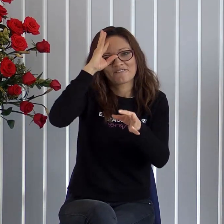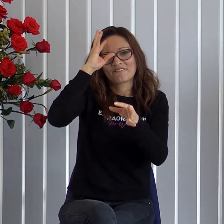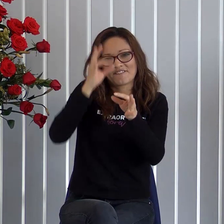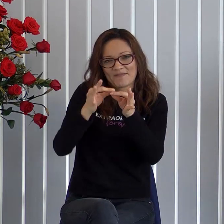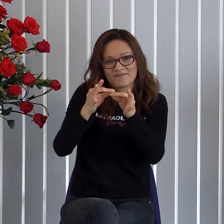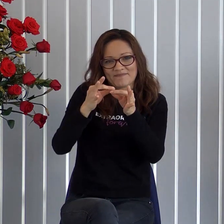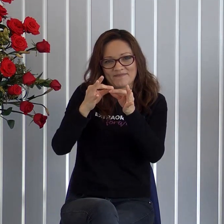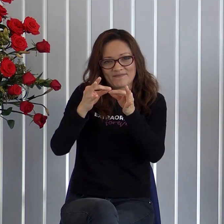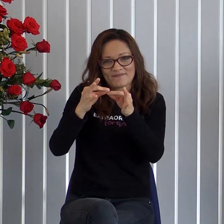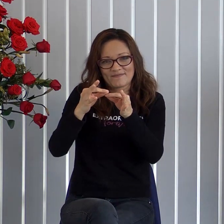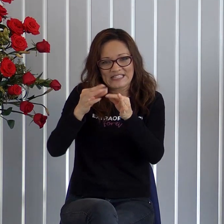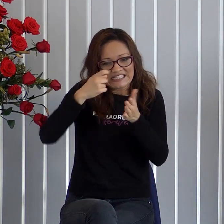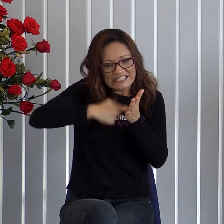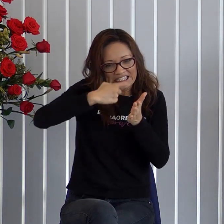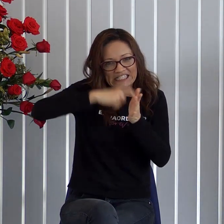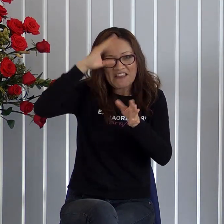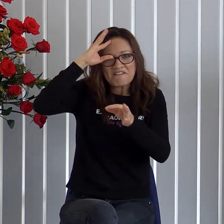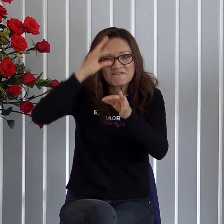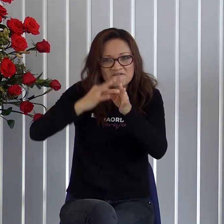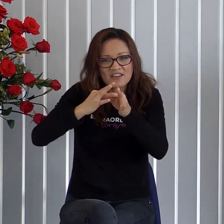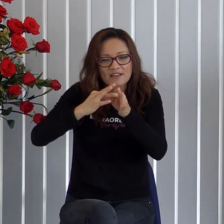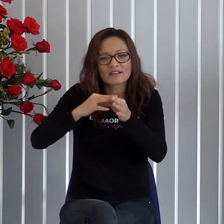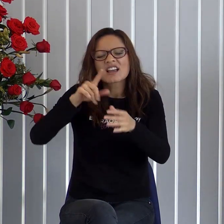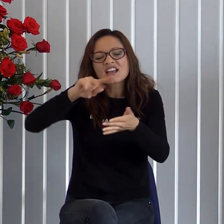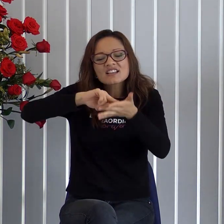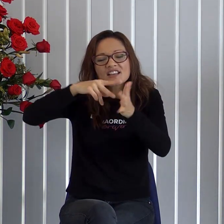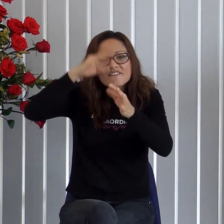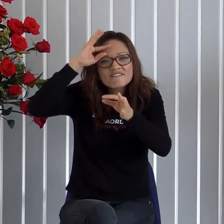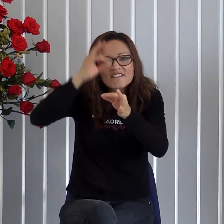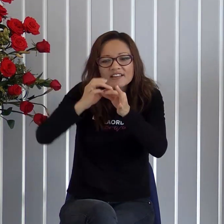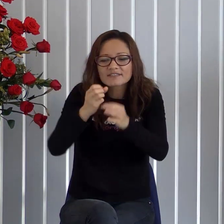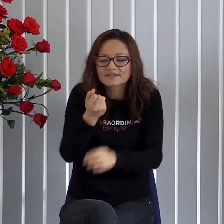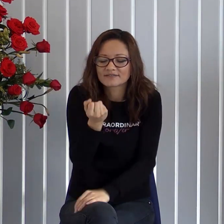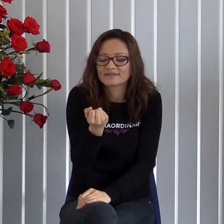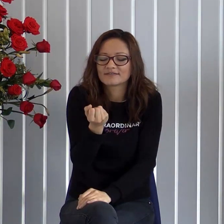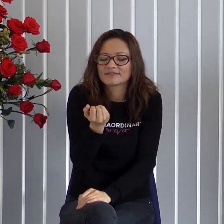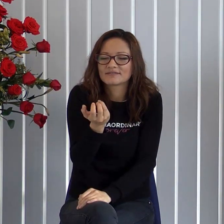fe. ¿Qué es nuestra fe?